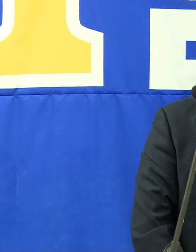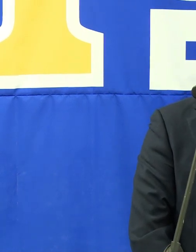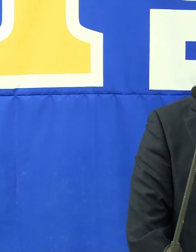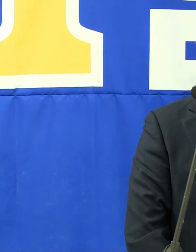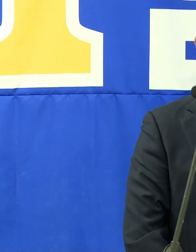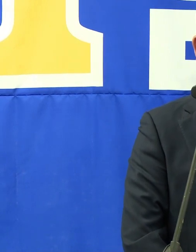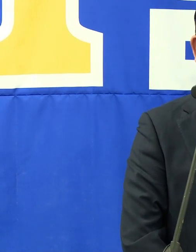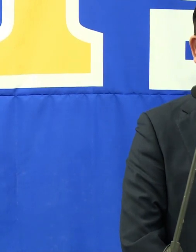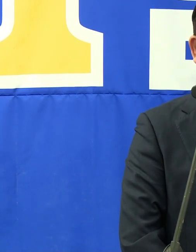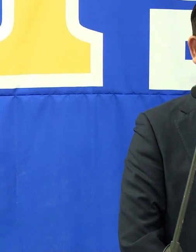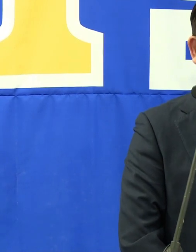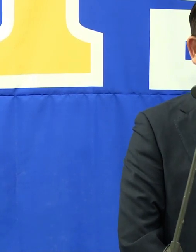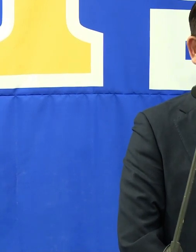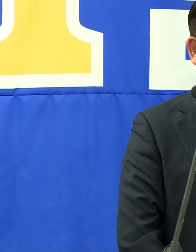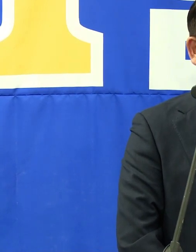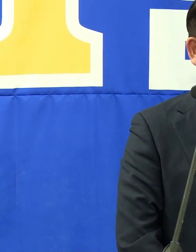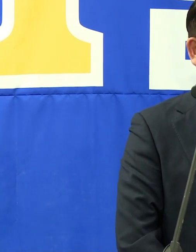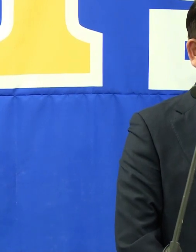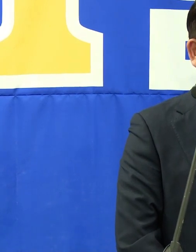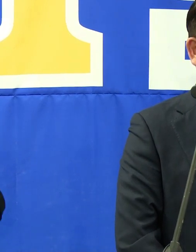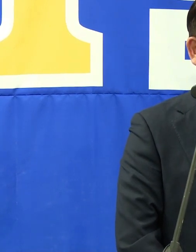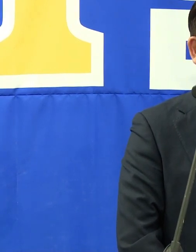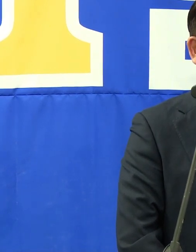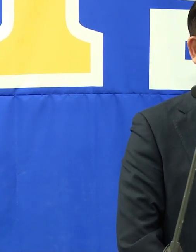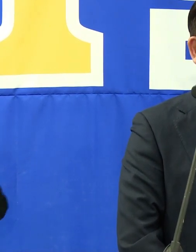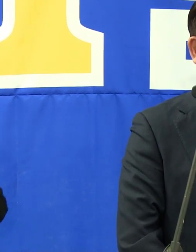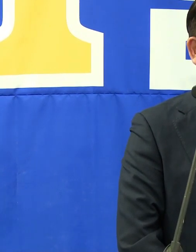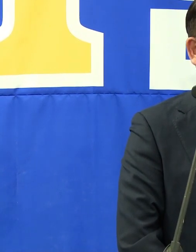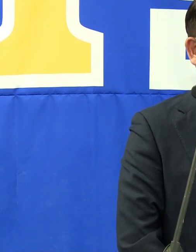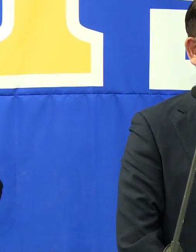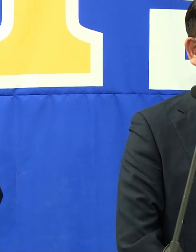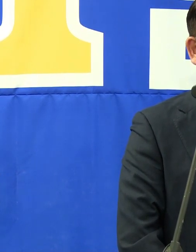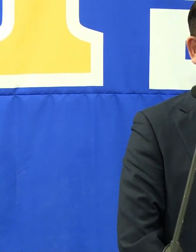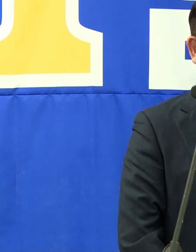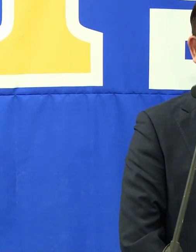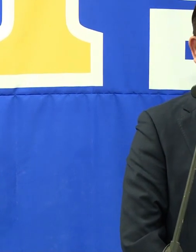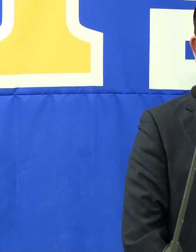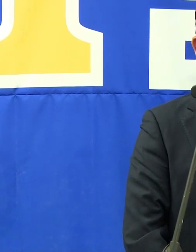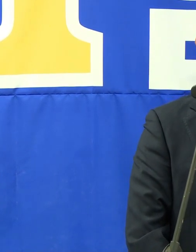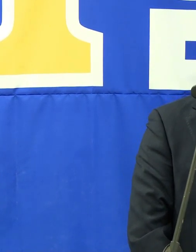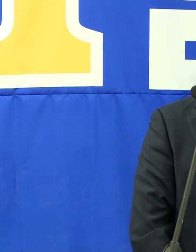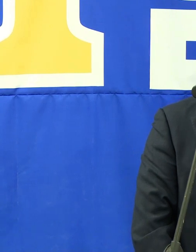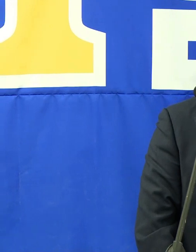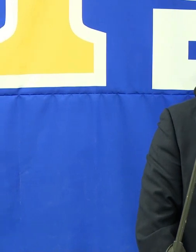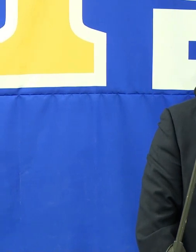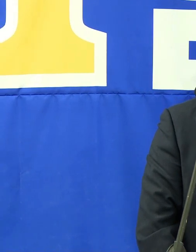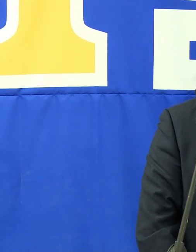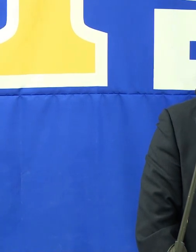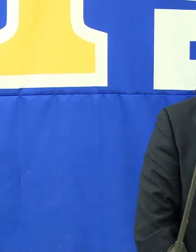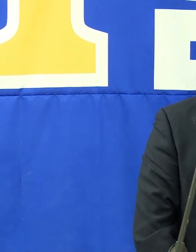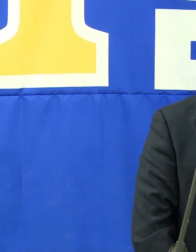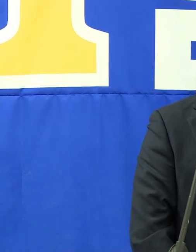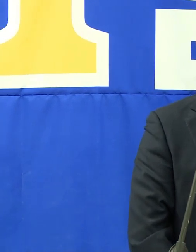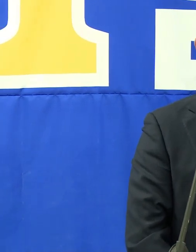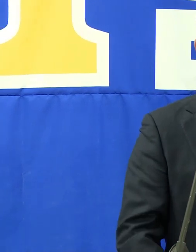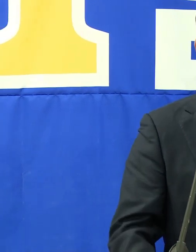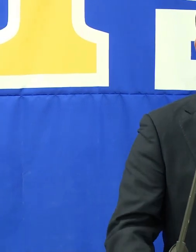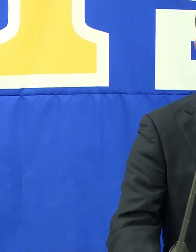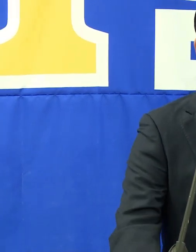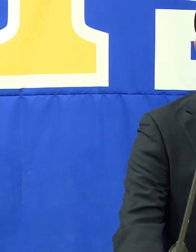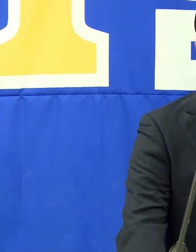후보의 비서실장을 맡아서 열심히 하고 계시는데요. 김동연 후보의 가능성이 굉장히 높고 또